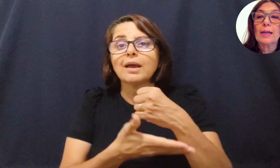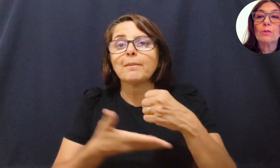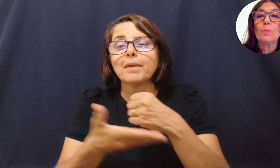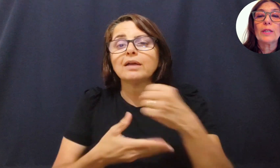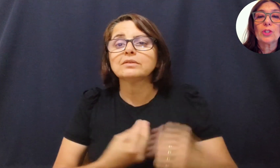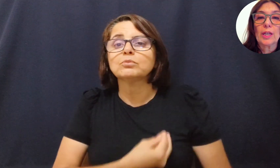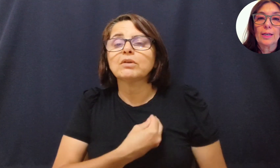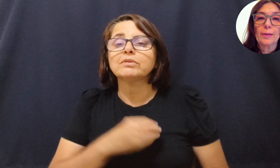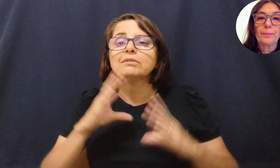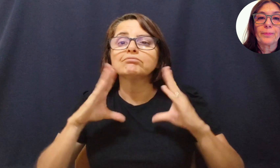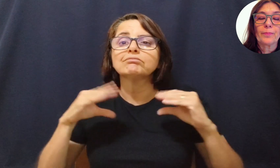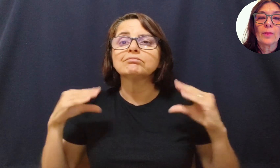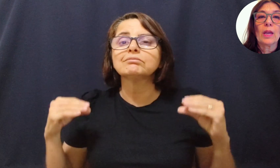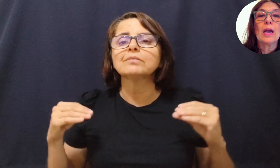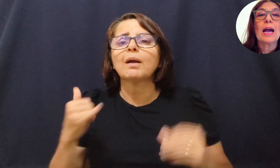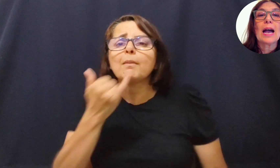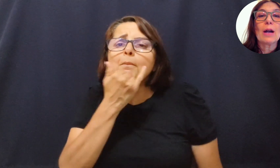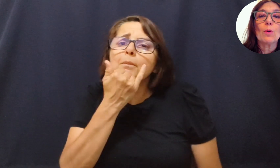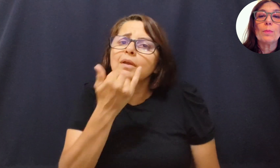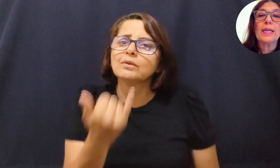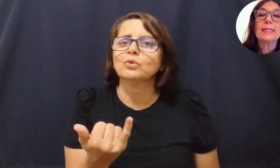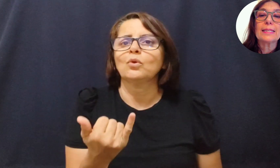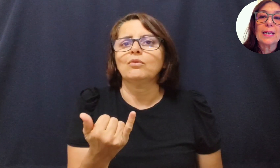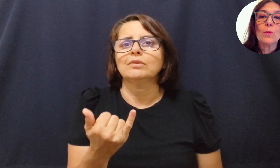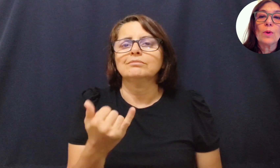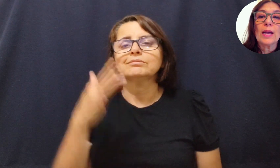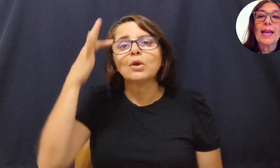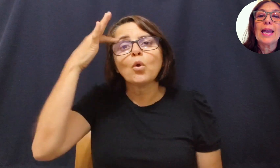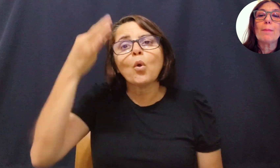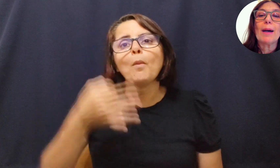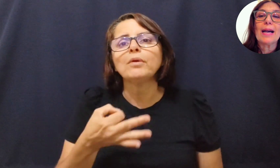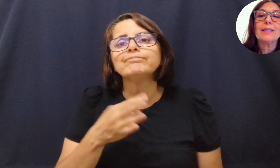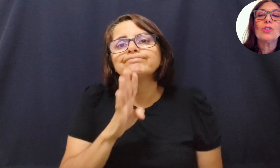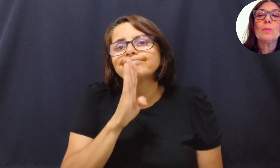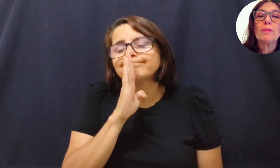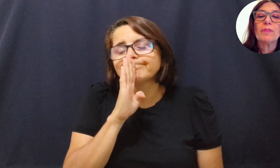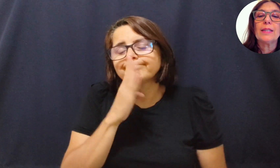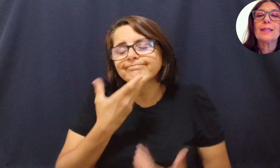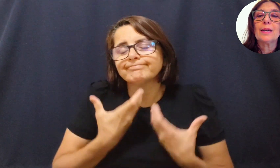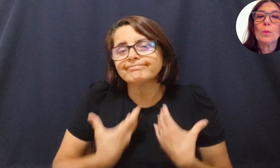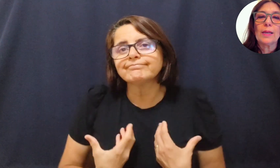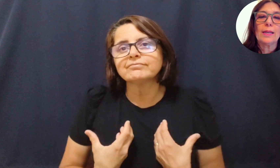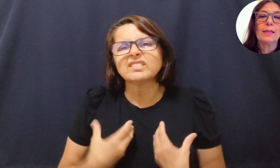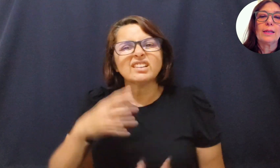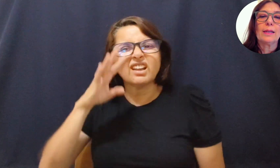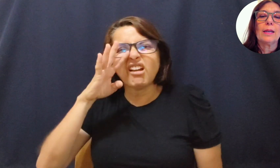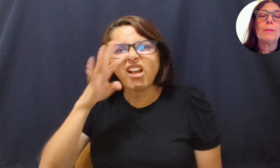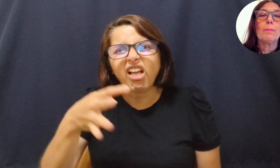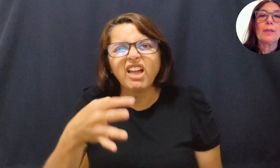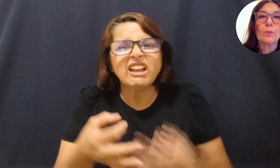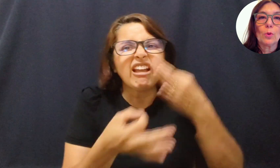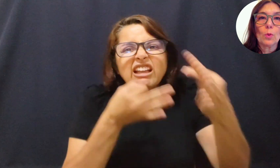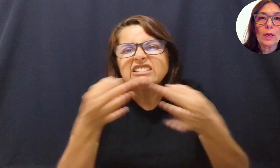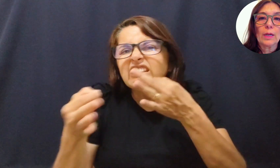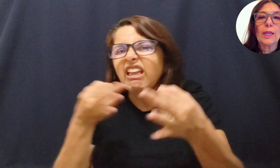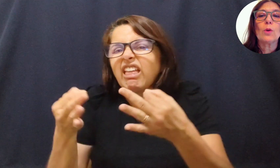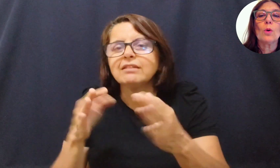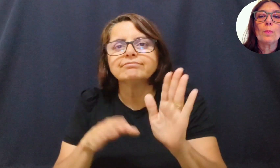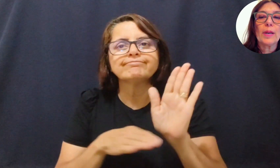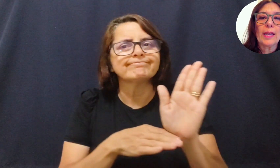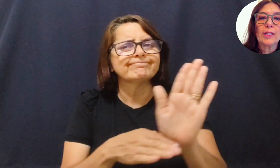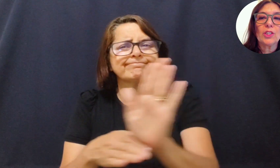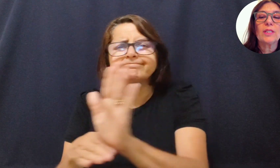por Carlos Bacelli. A compreensão é a base de uma vida tranquila. Perdoa